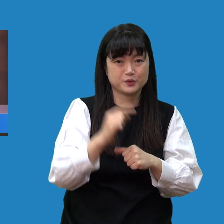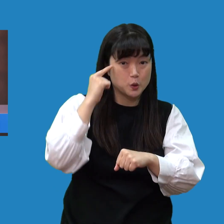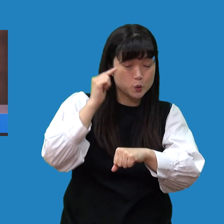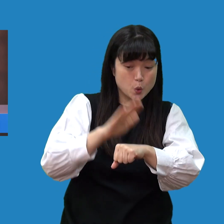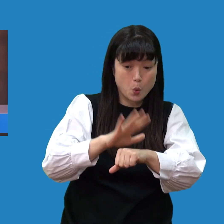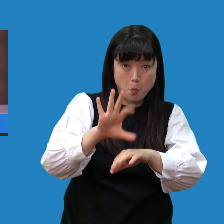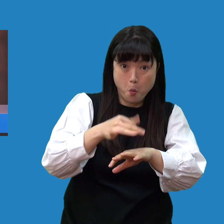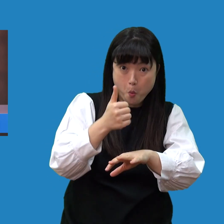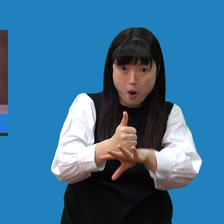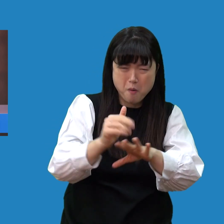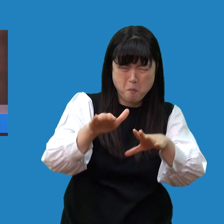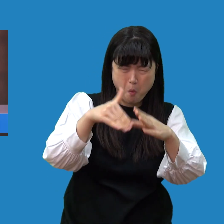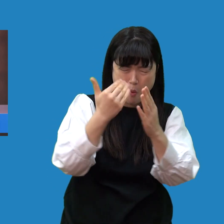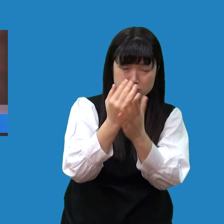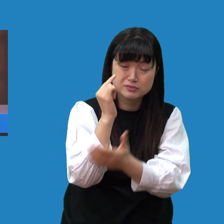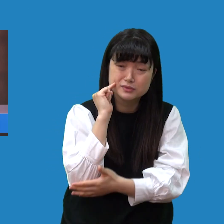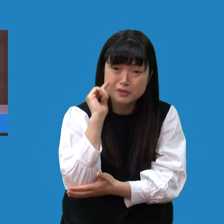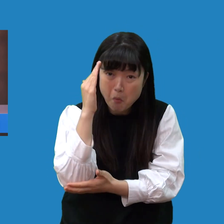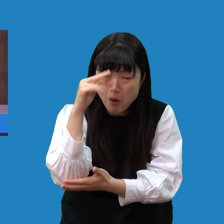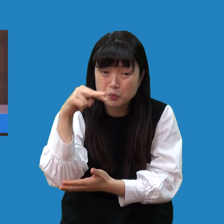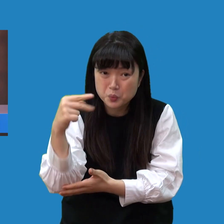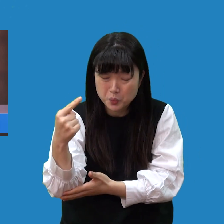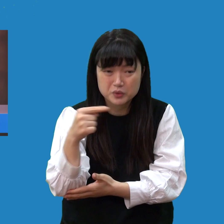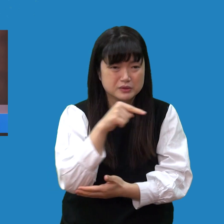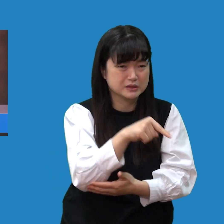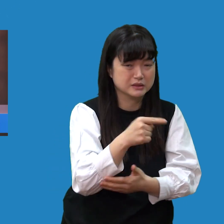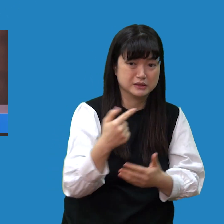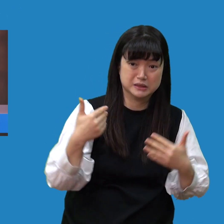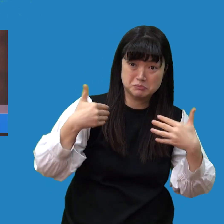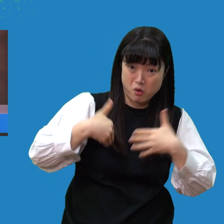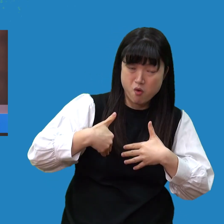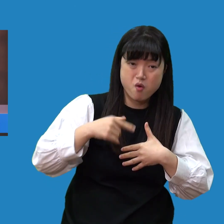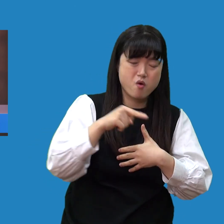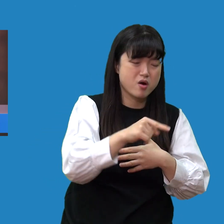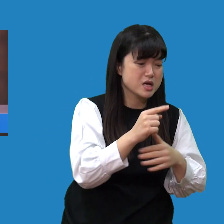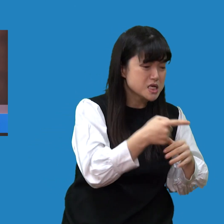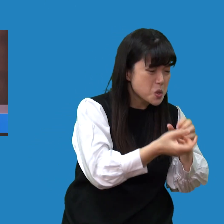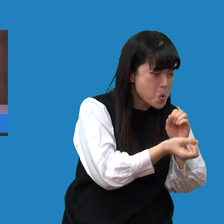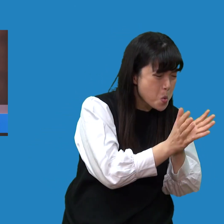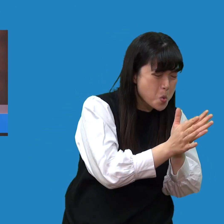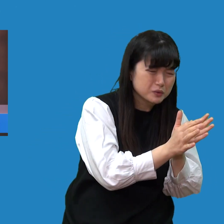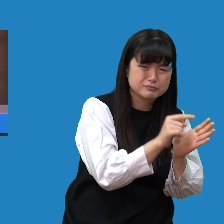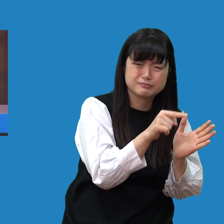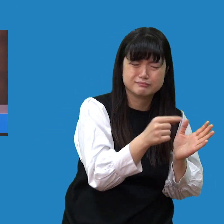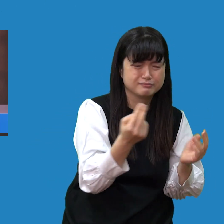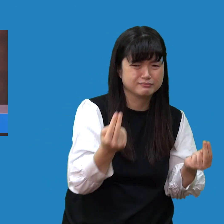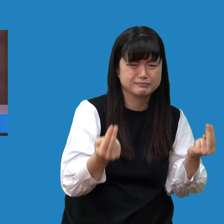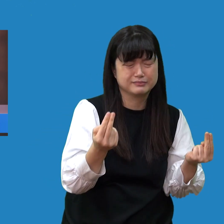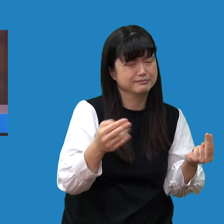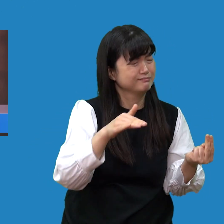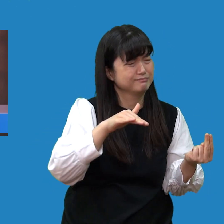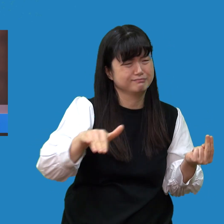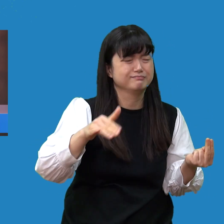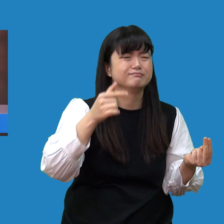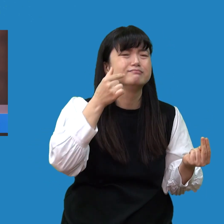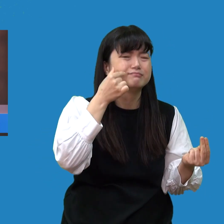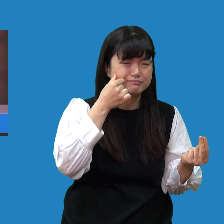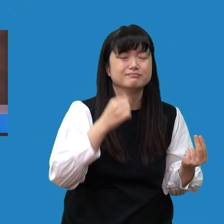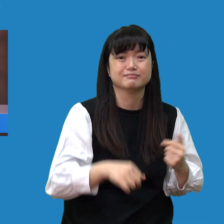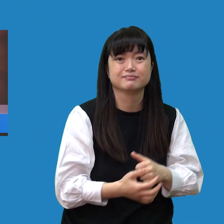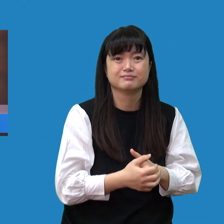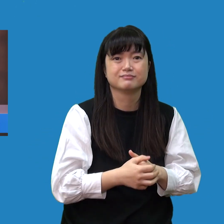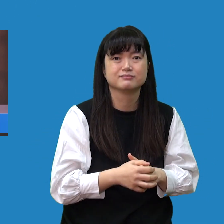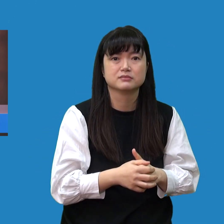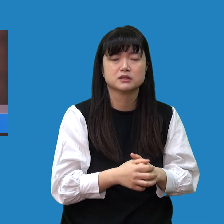너희에게 말하노니 솔로몬의 모든 영광으로도 입은 것이 이 꽃 하나만 갖지